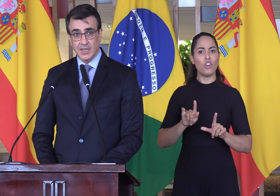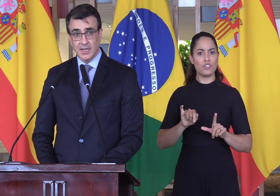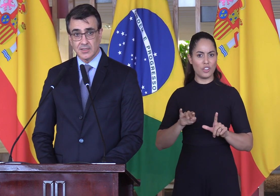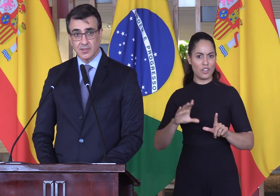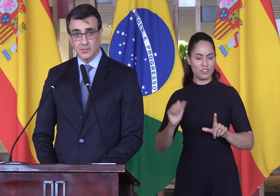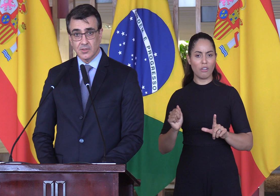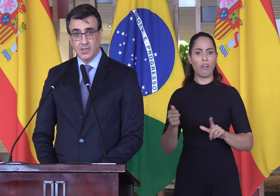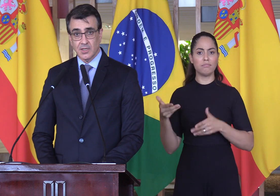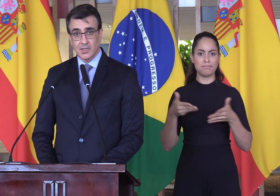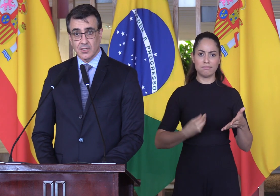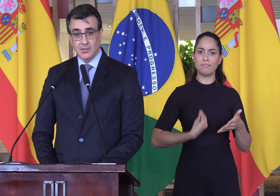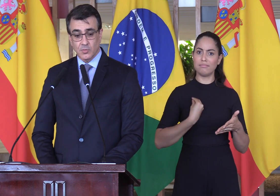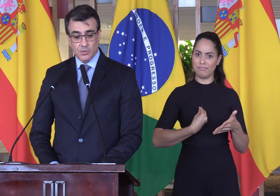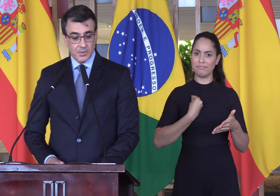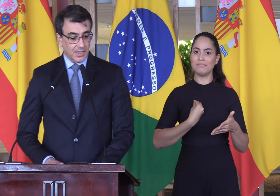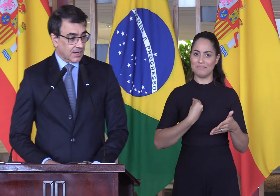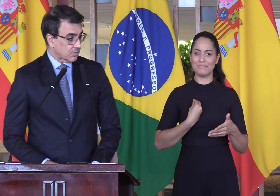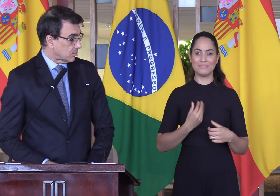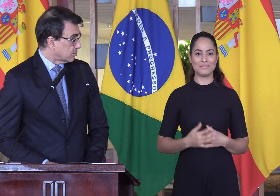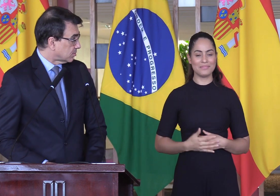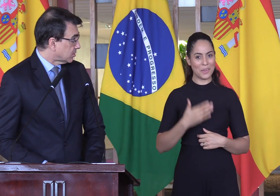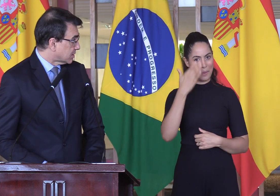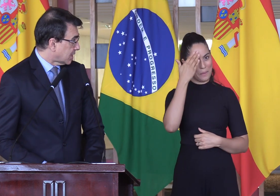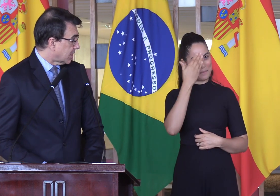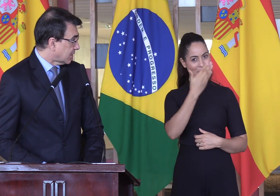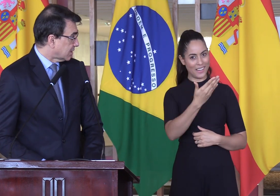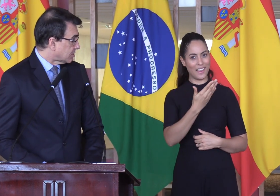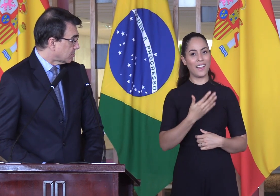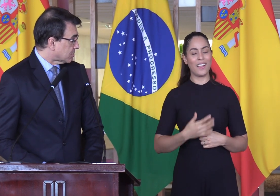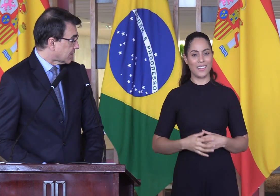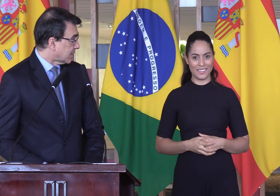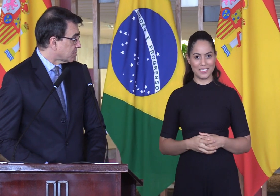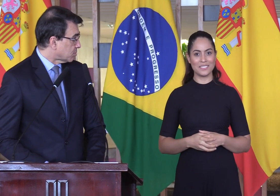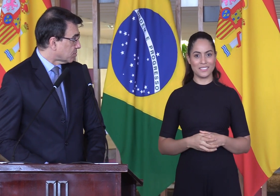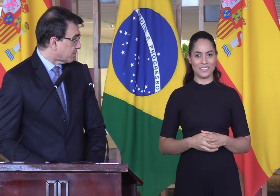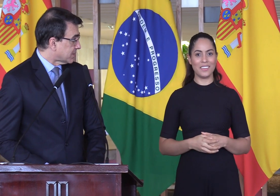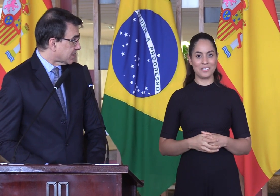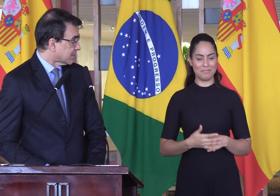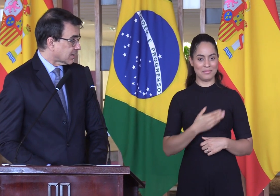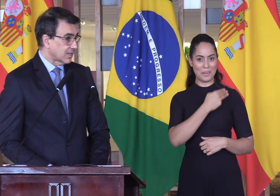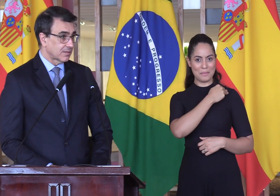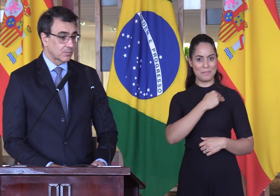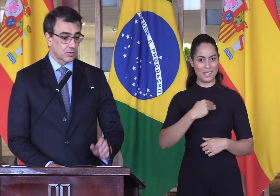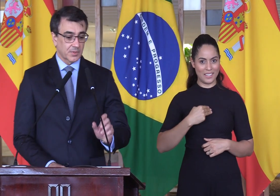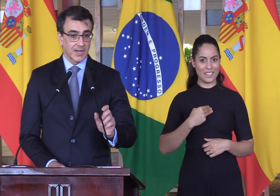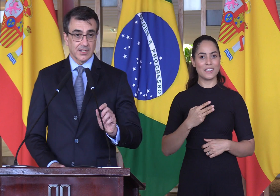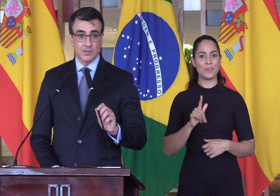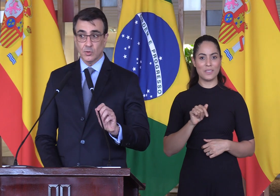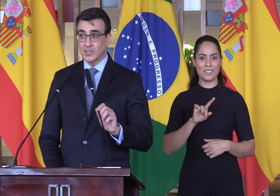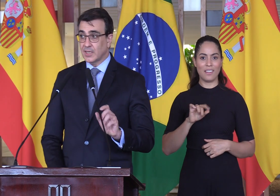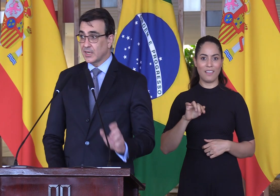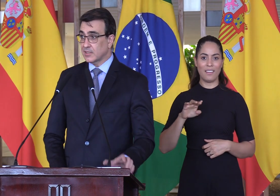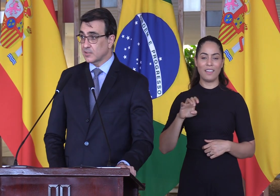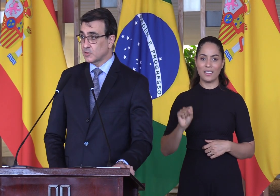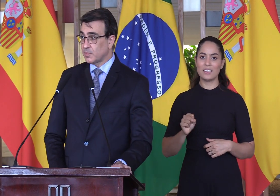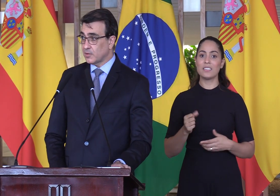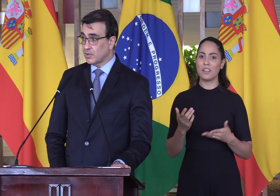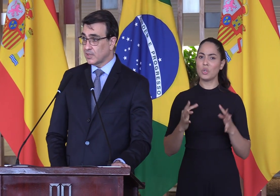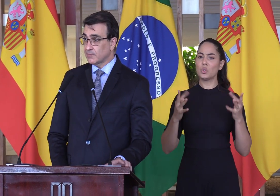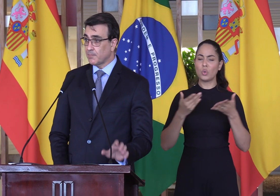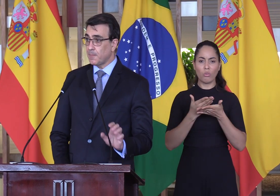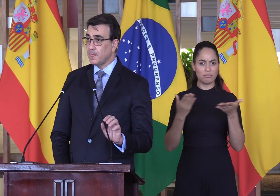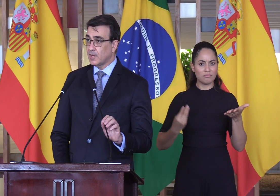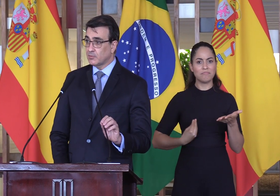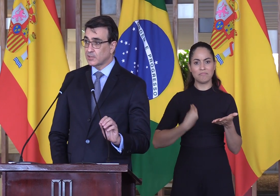expressiva delegação. Muito obrigado, chancelera Lancha Gonçalves, por sua presença aqui. Muito obrigado a toda a delegação